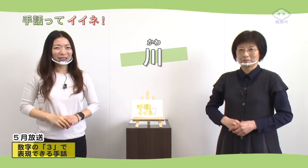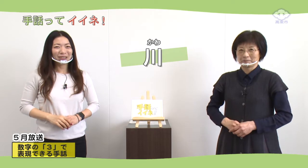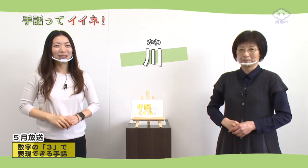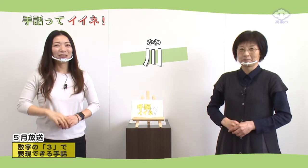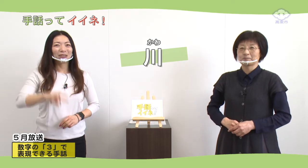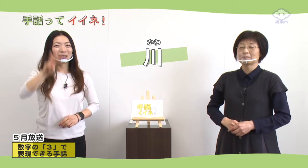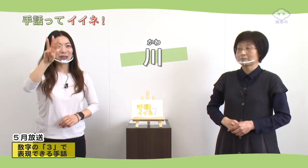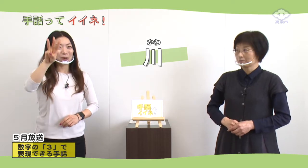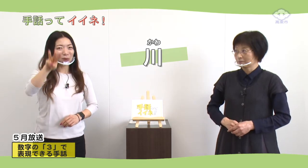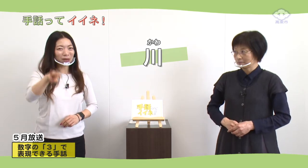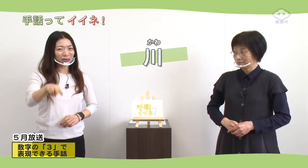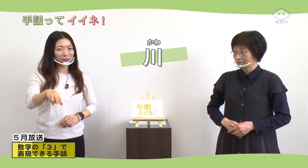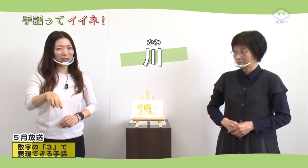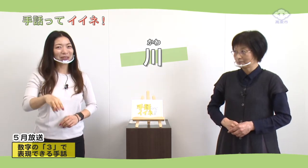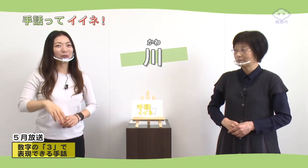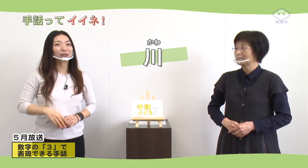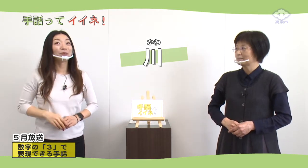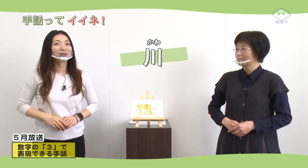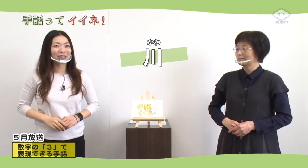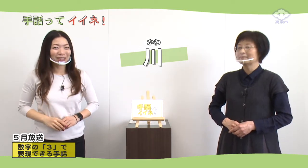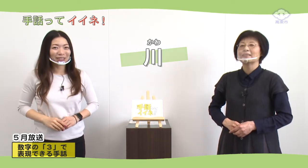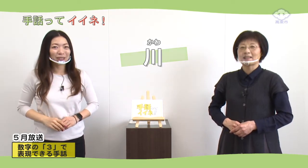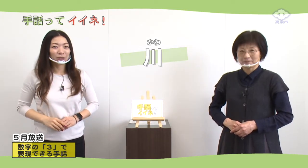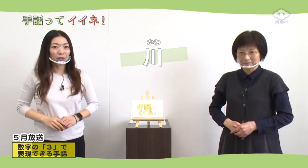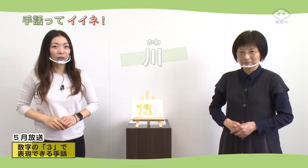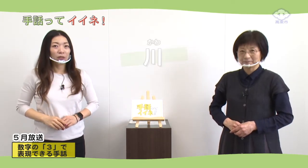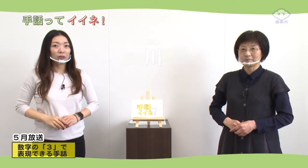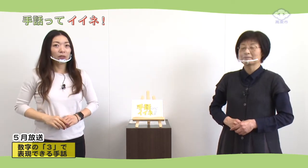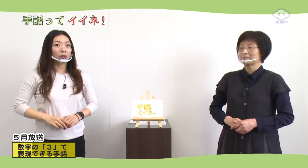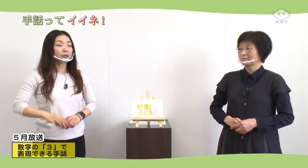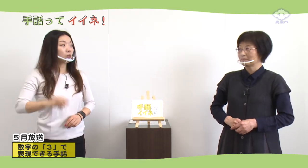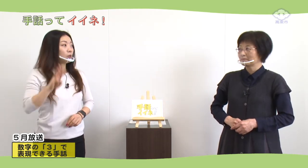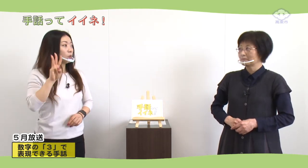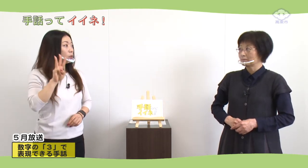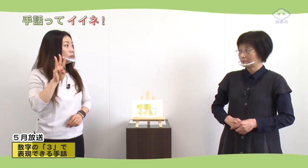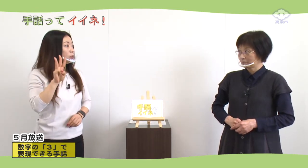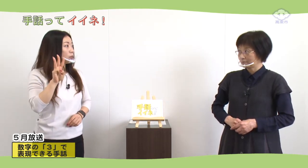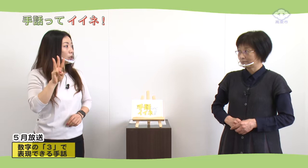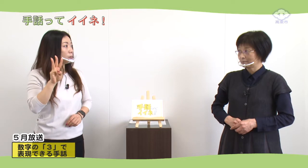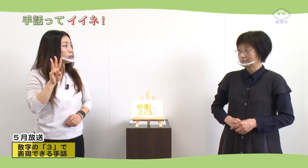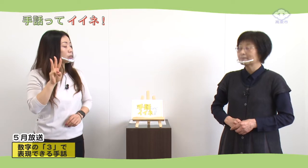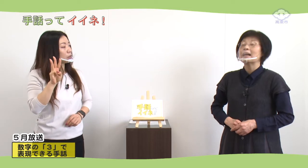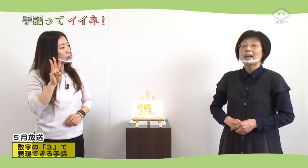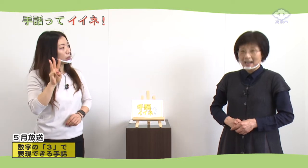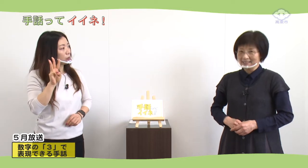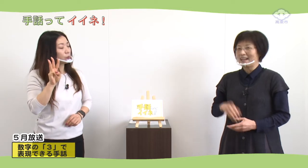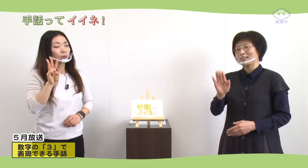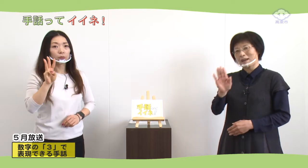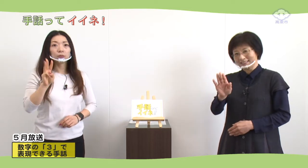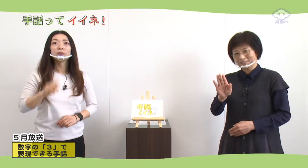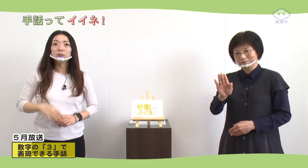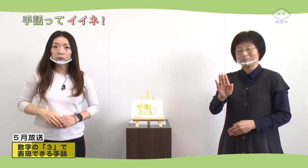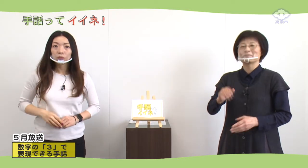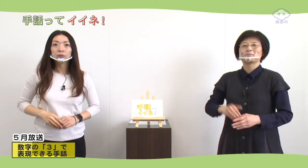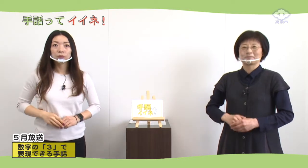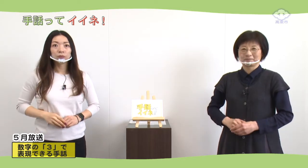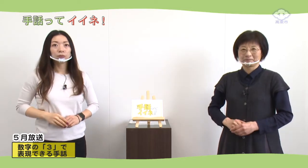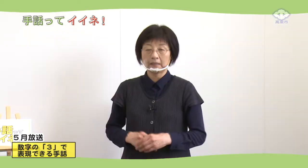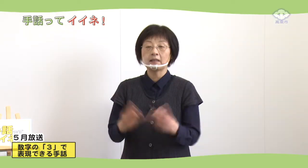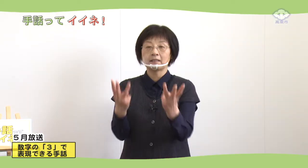い、川、皆さんもやってみてください。幅さん、他にはありますか。3で。 はい、あります。